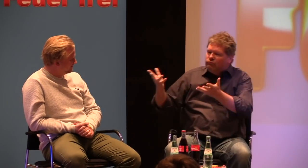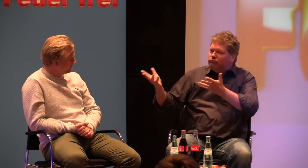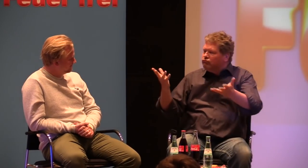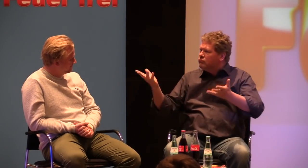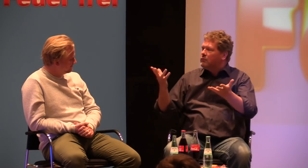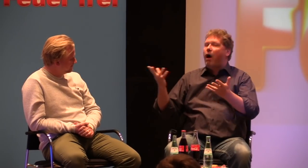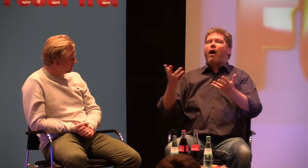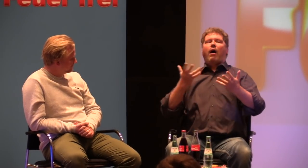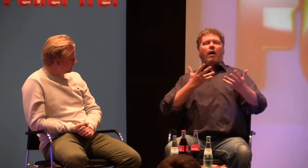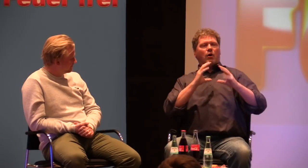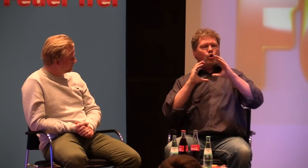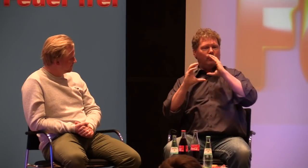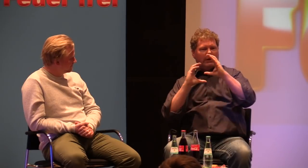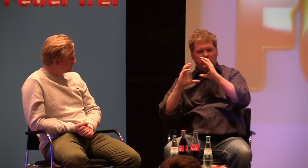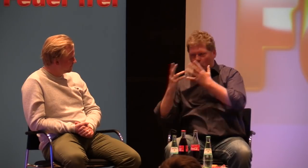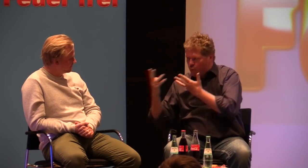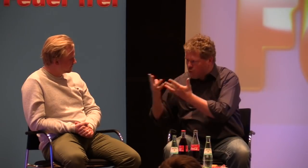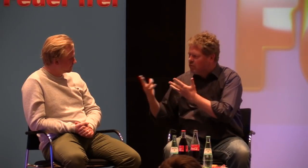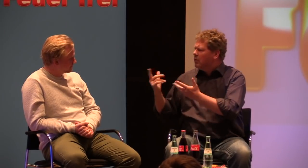kommunizieren, wie sie schreiben oder so und gar nicht mehr persönlich